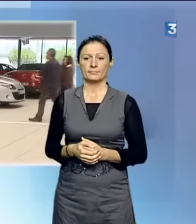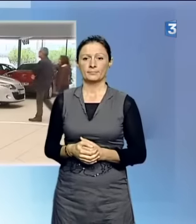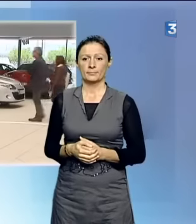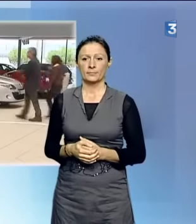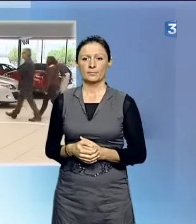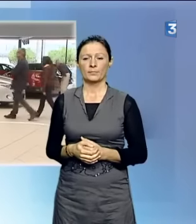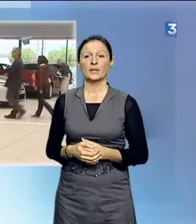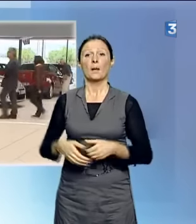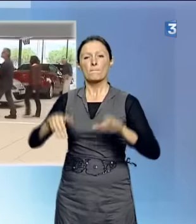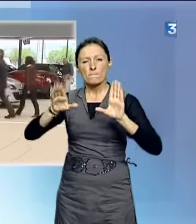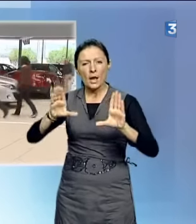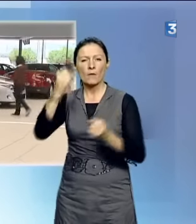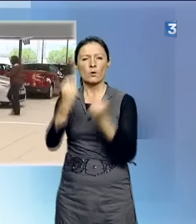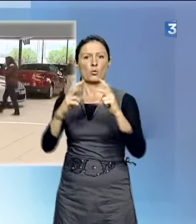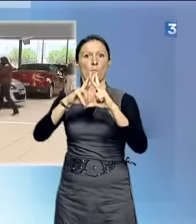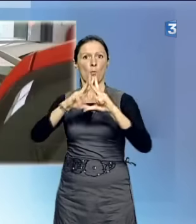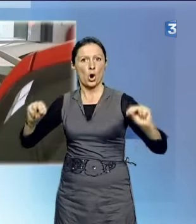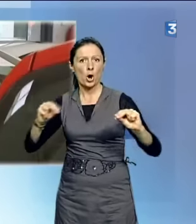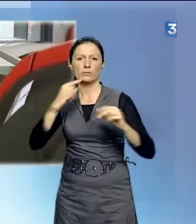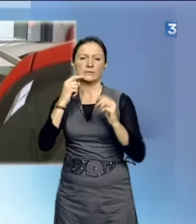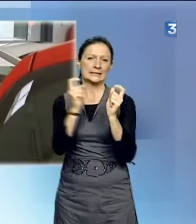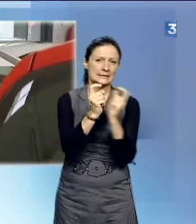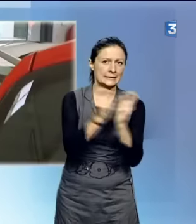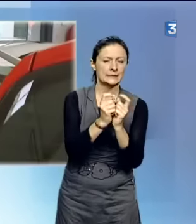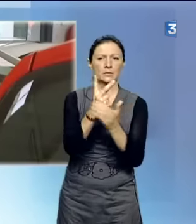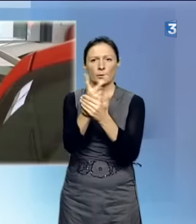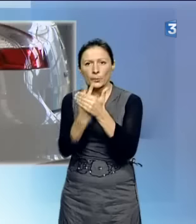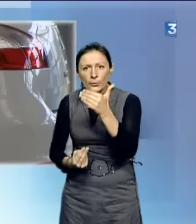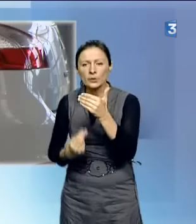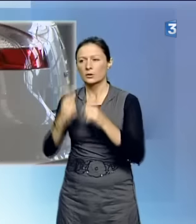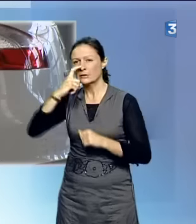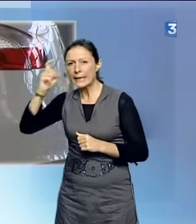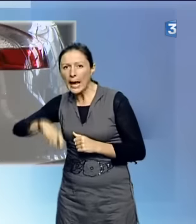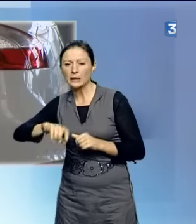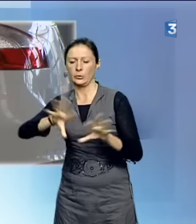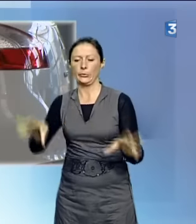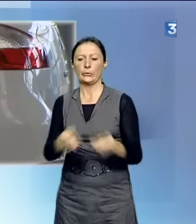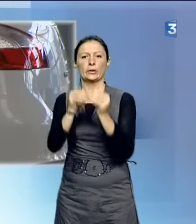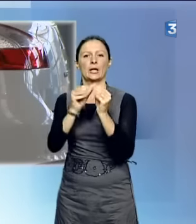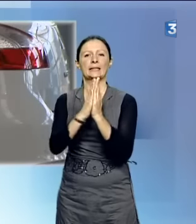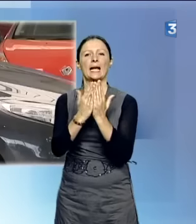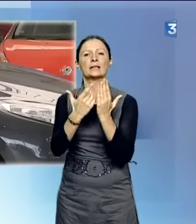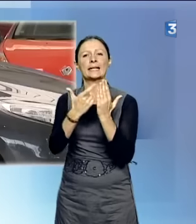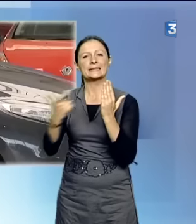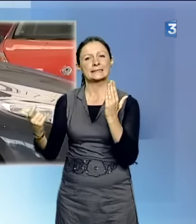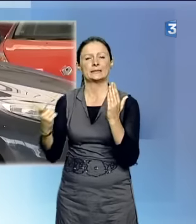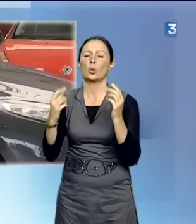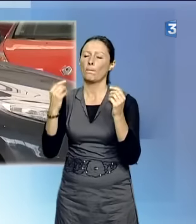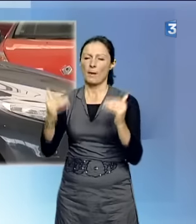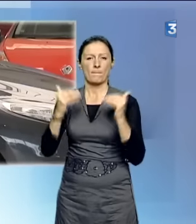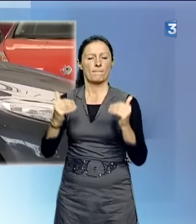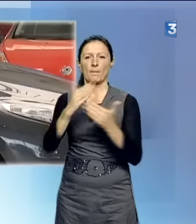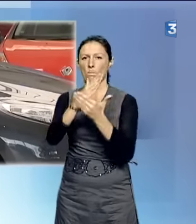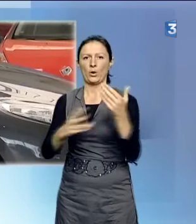En revanche, pour les véhicules propres, véhicules électriques, hybrides et GPL, le coût de la carte grise est toujours